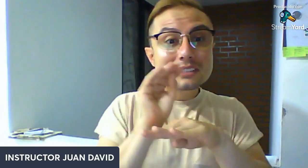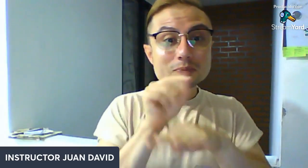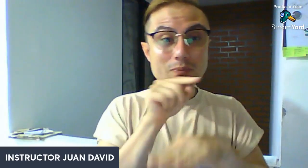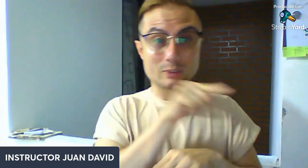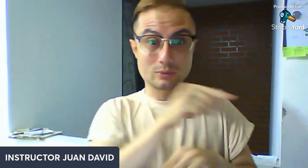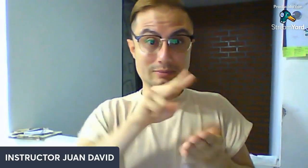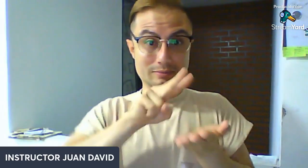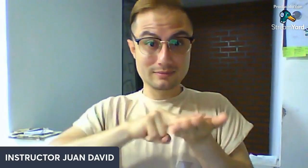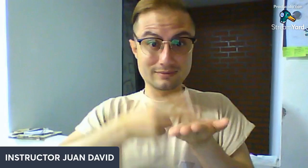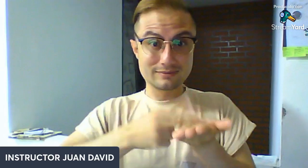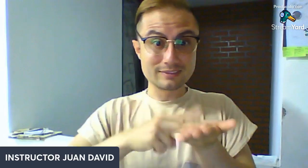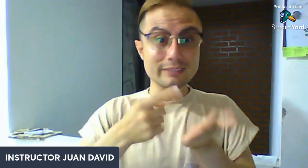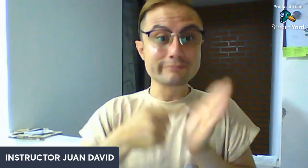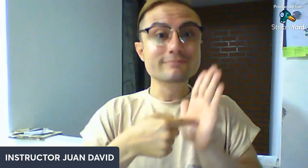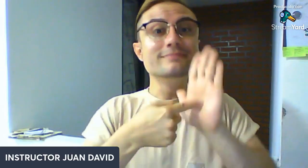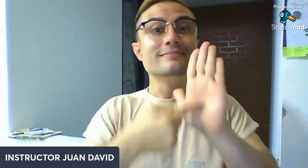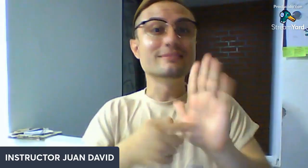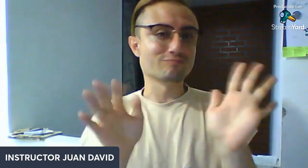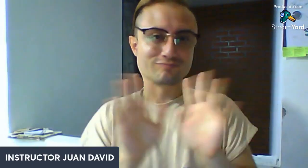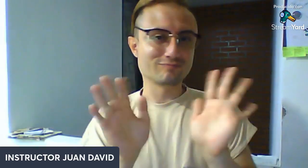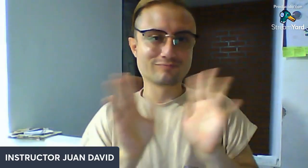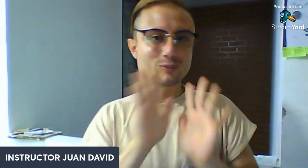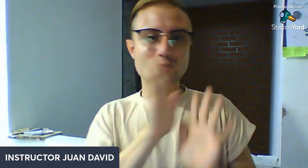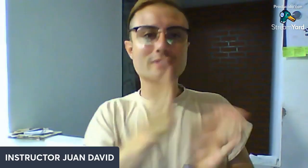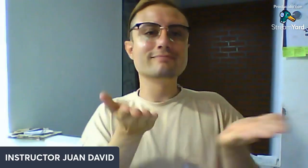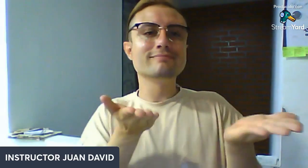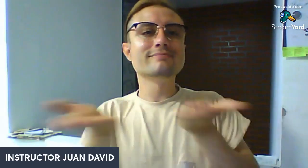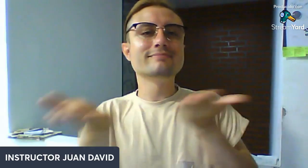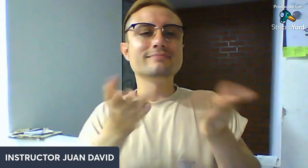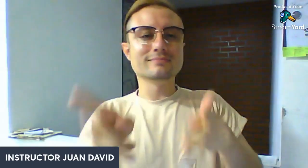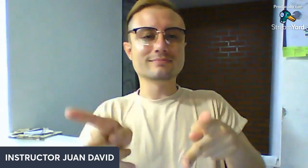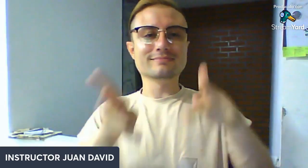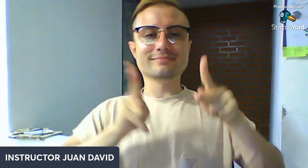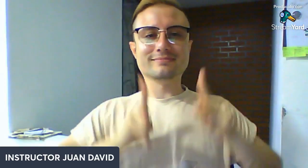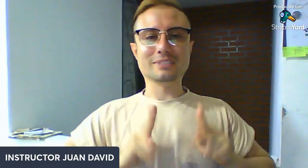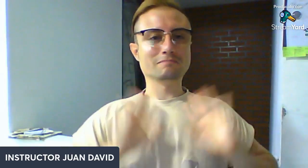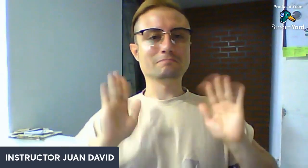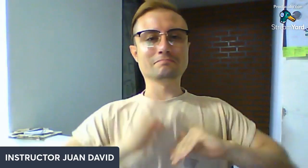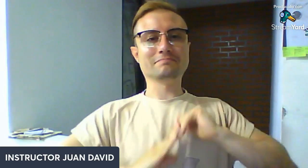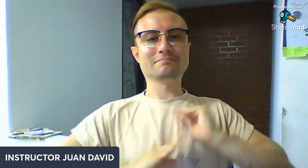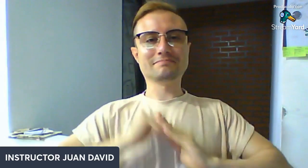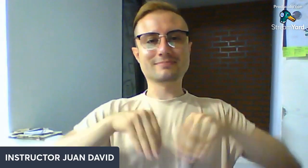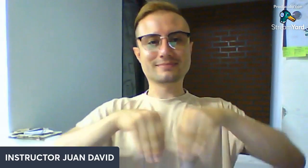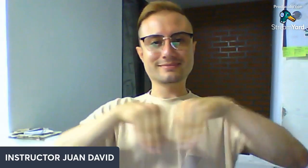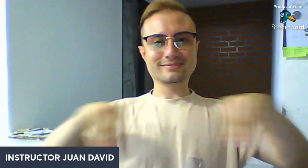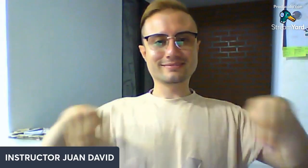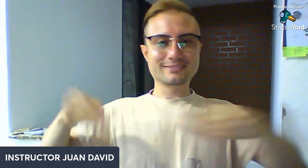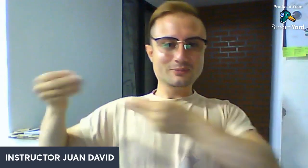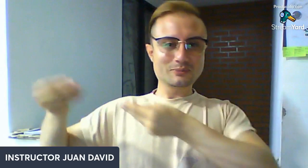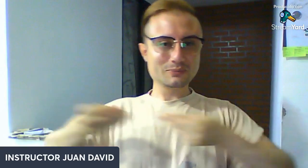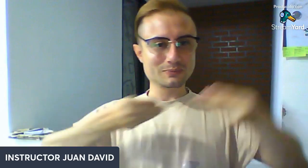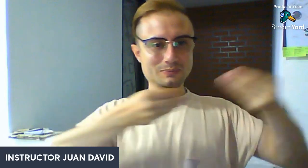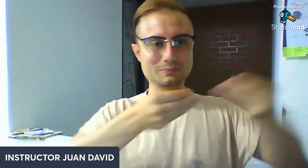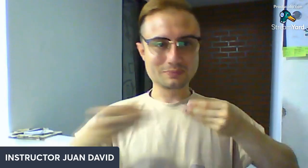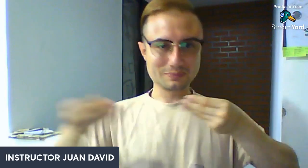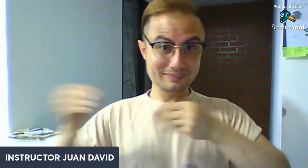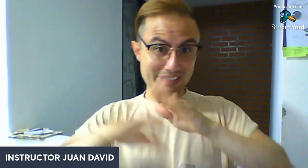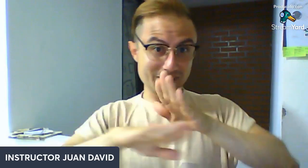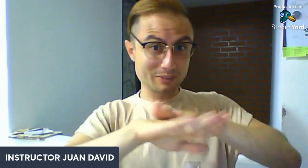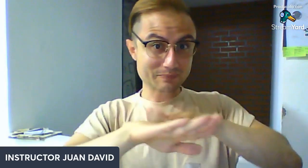Bueno, no sé si dices David como Juan David, yo el profesor, o David el intérprete,